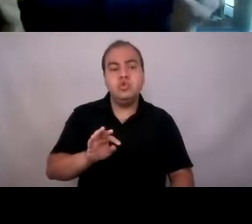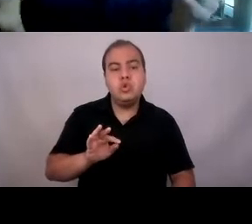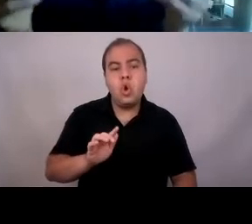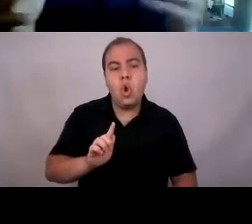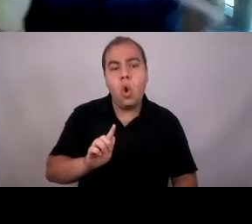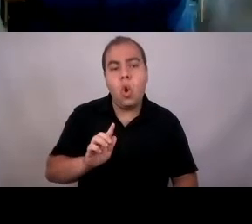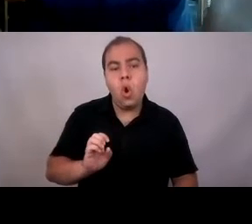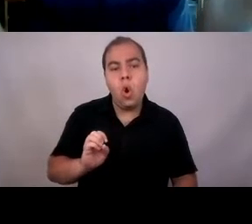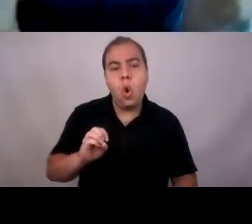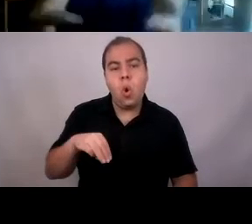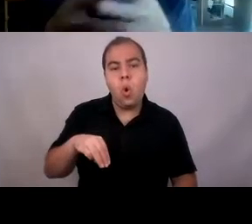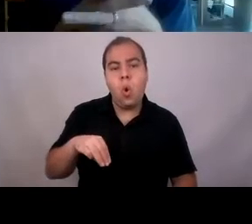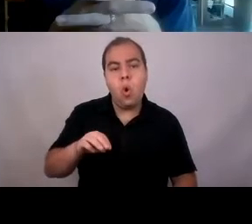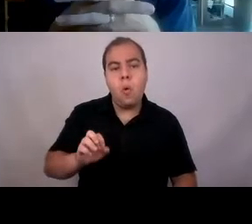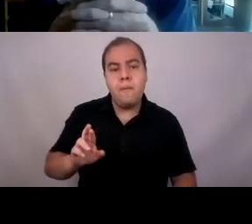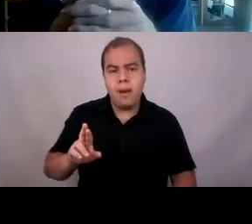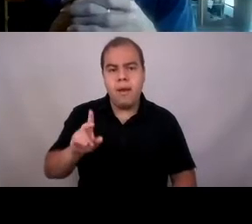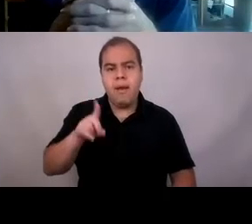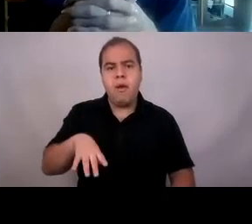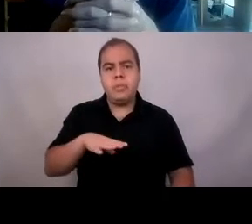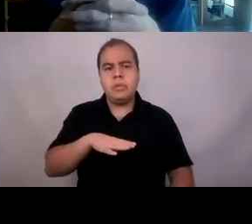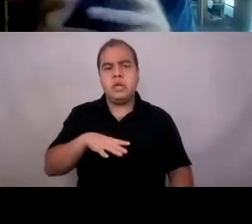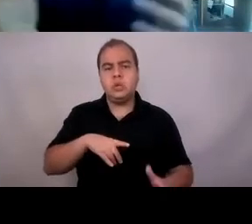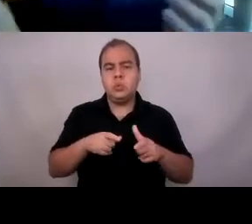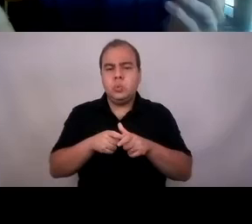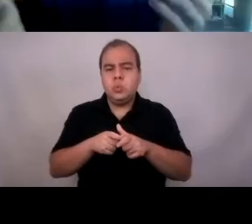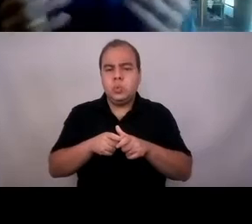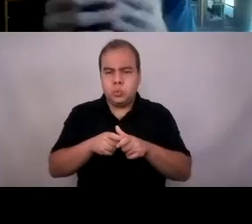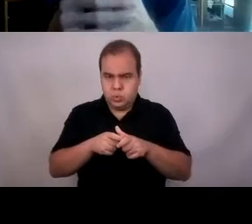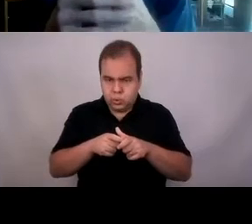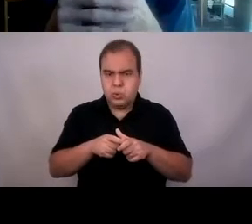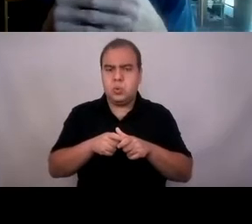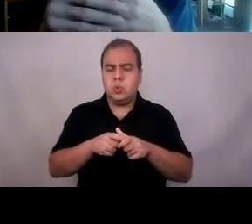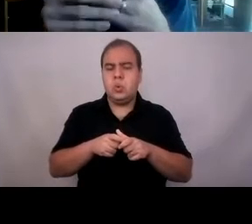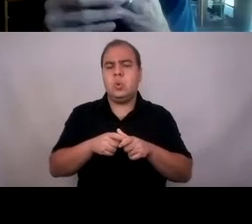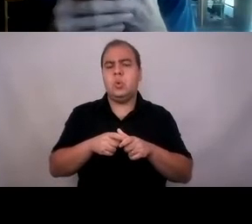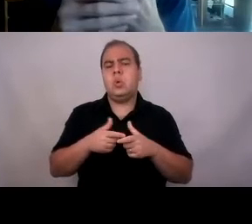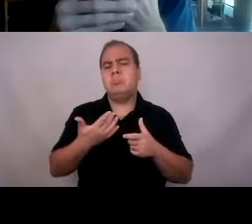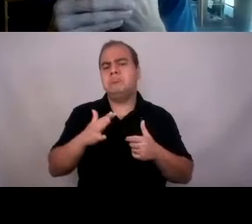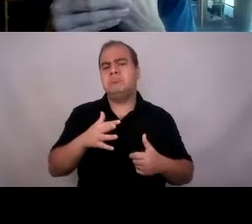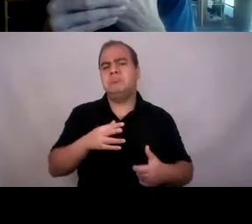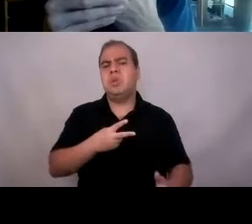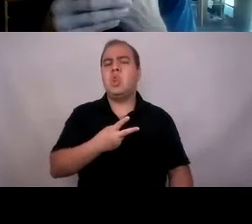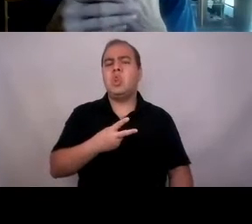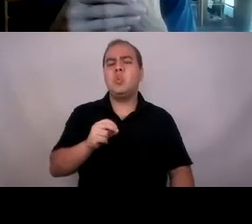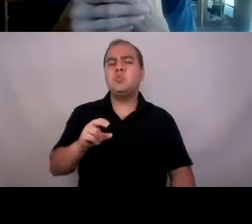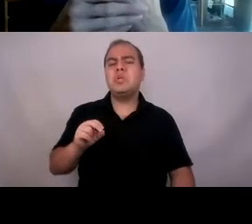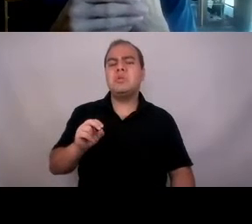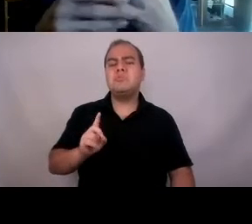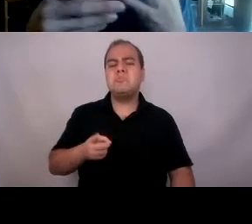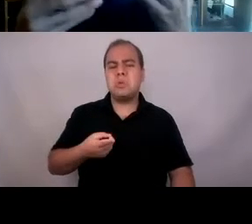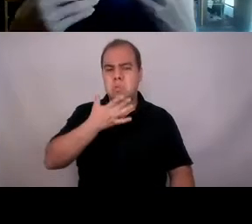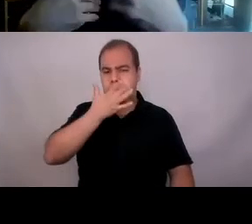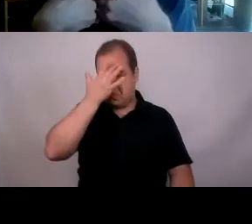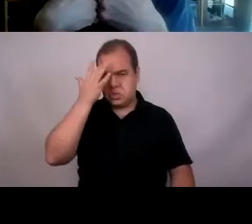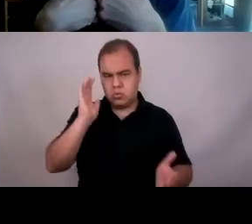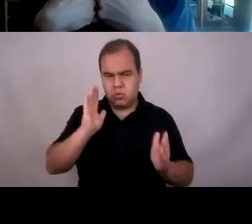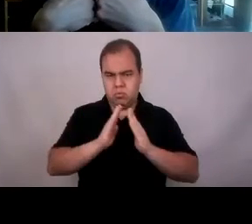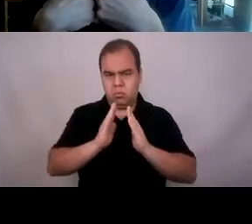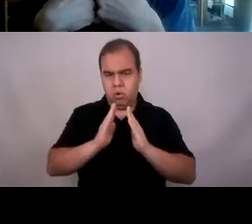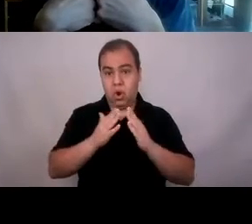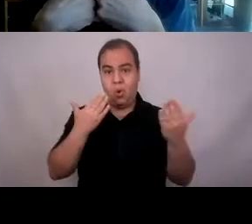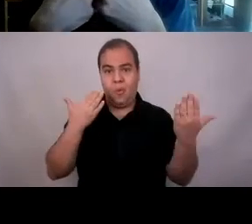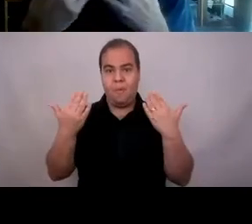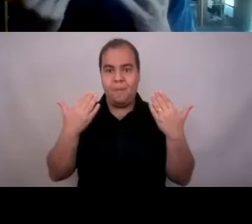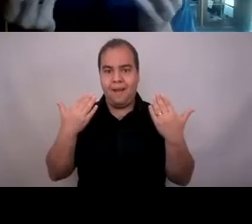minúscula entre aspas, né? A gente está falando de cidades maiores, mas é uma cidade de 200 mil habitantes, comparado com